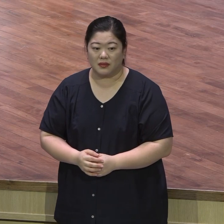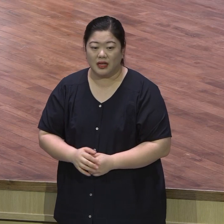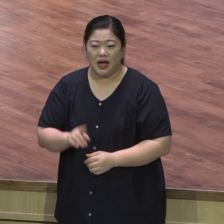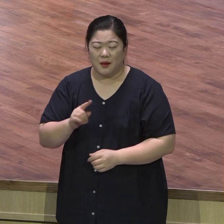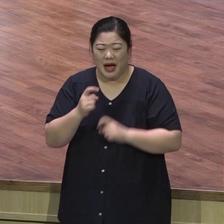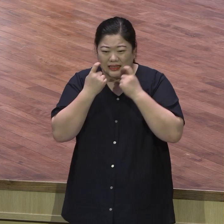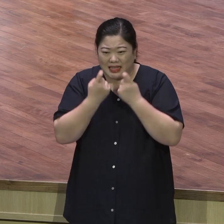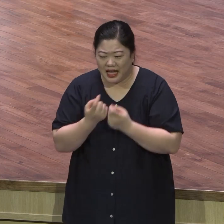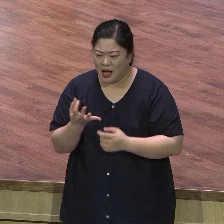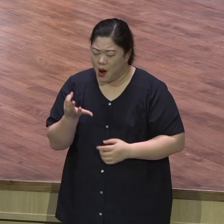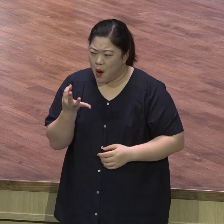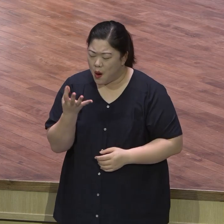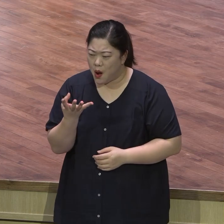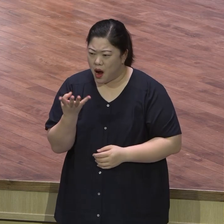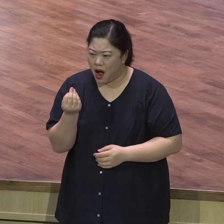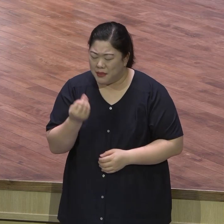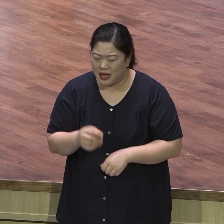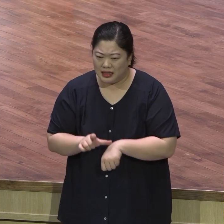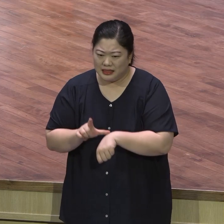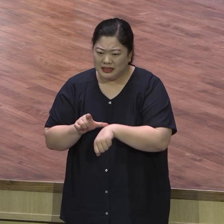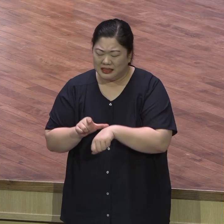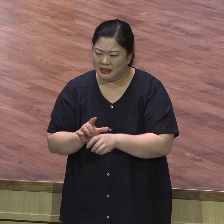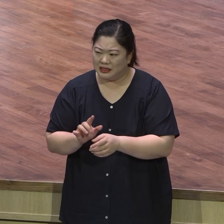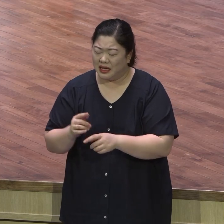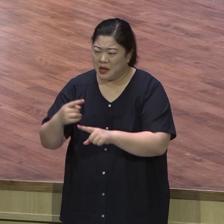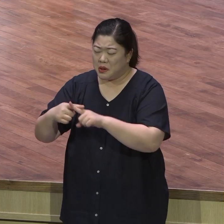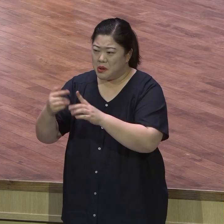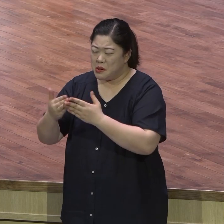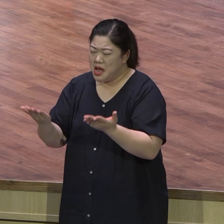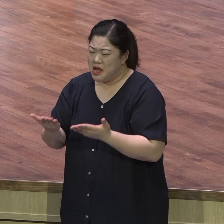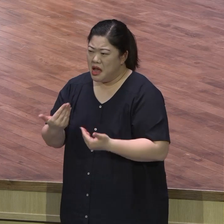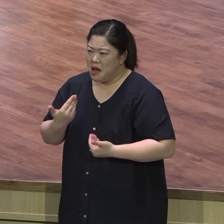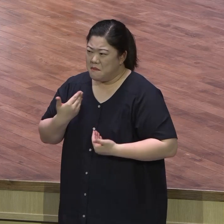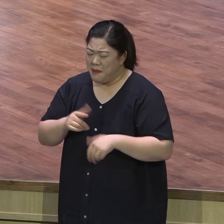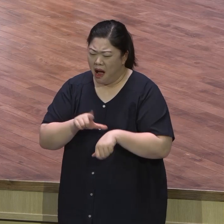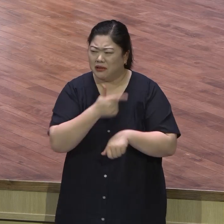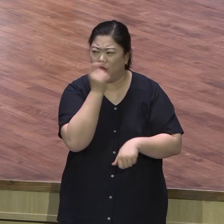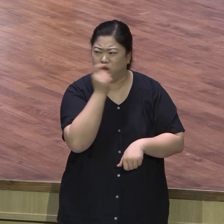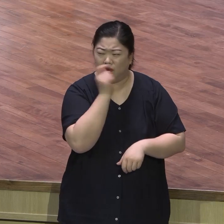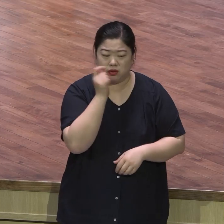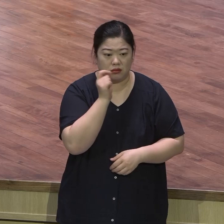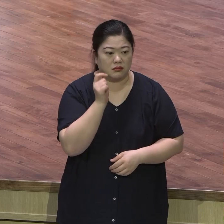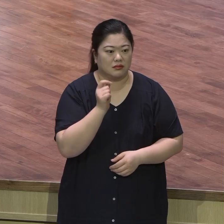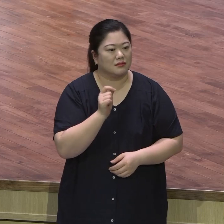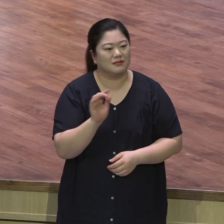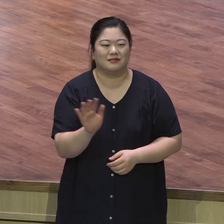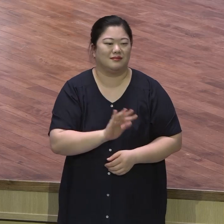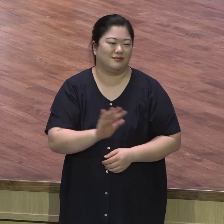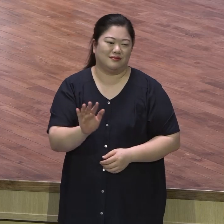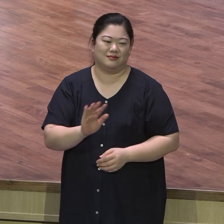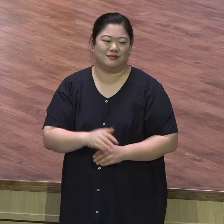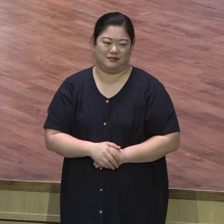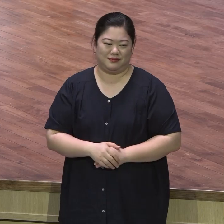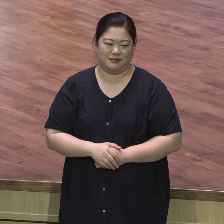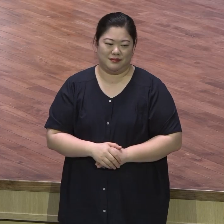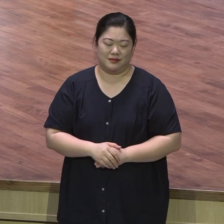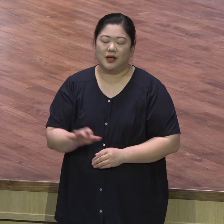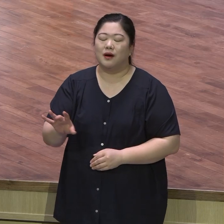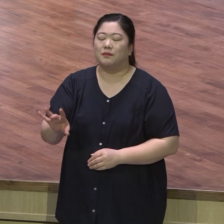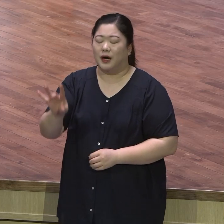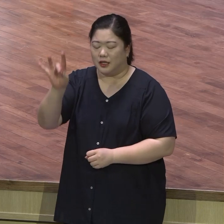가지고 조금 시간 조금 낭비한다고 그거 가지고 갈등하고 그렇습니까? 생명조차도.